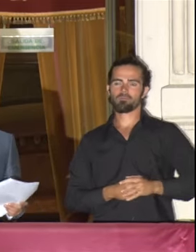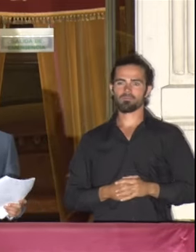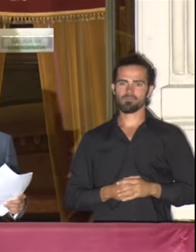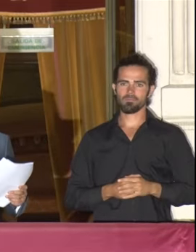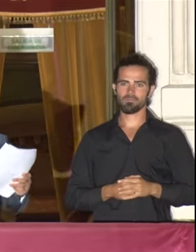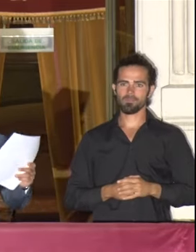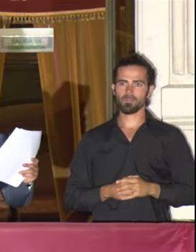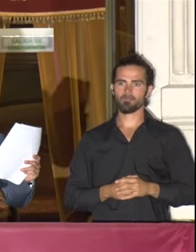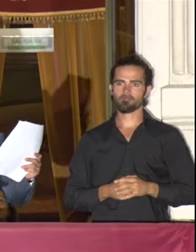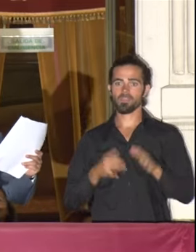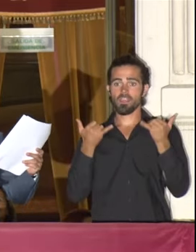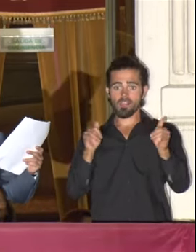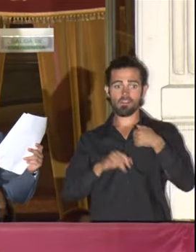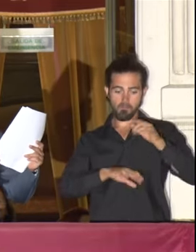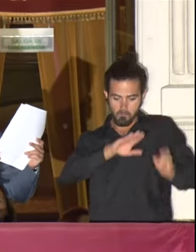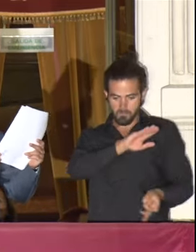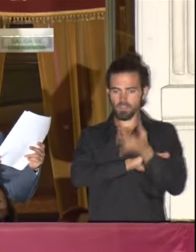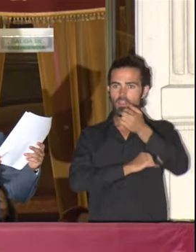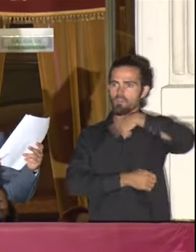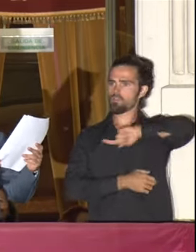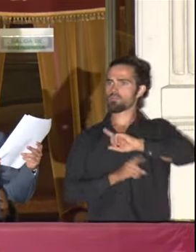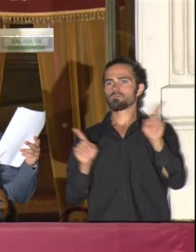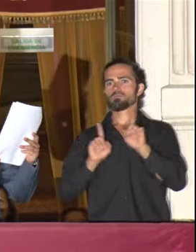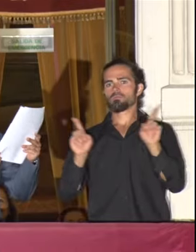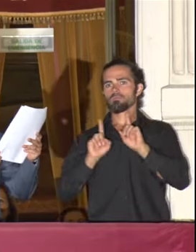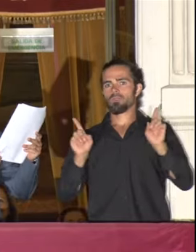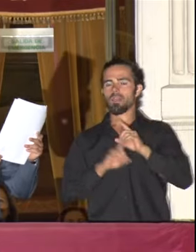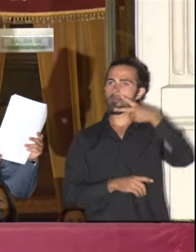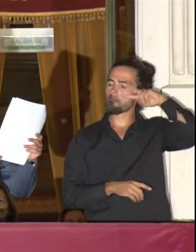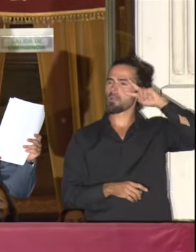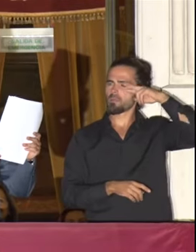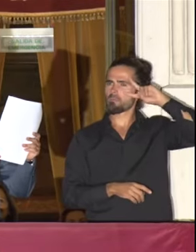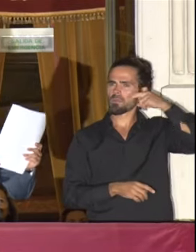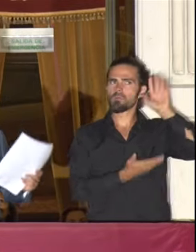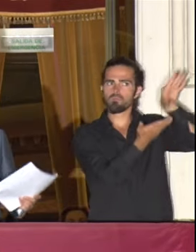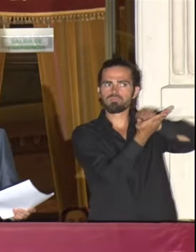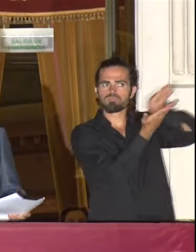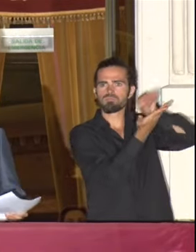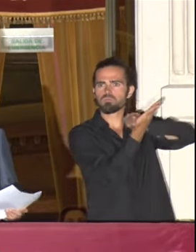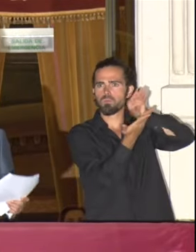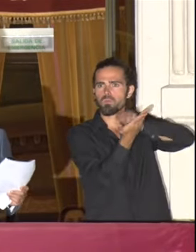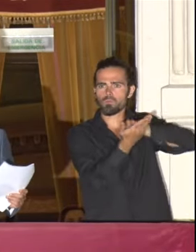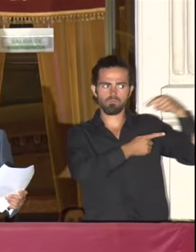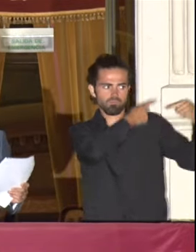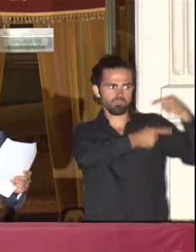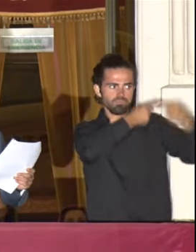caballitos. La feria no la hemos inventado nosotros. Es una acumulación de experiencias y buenas acciones que van pasando de padres a